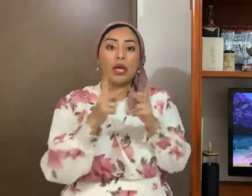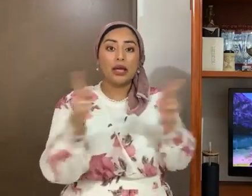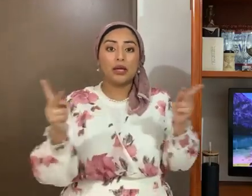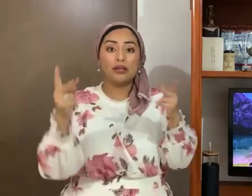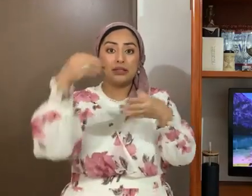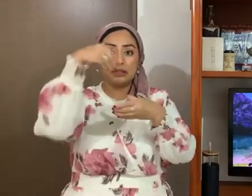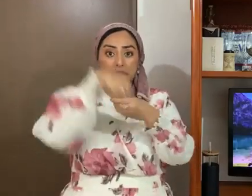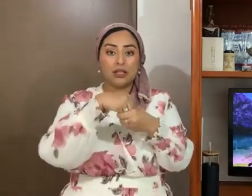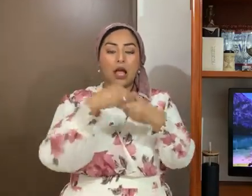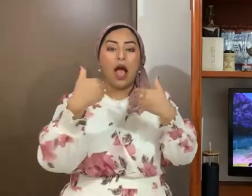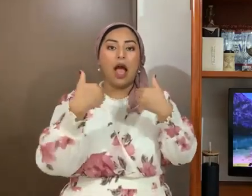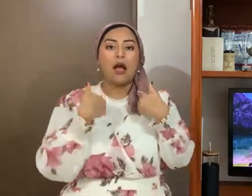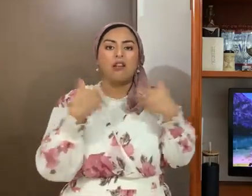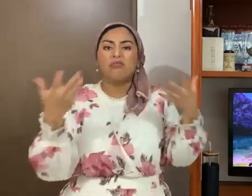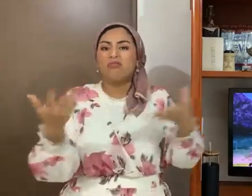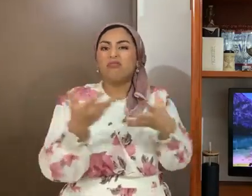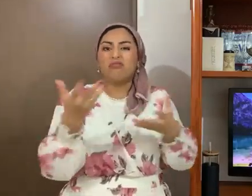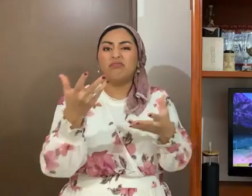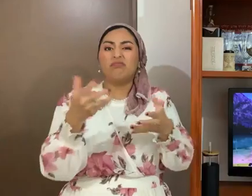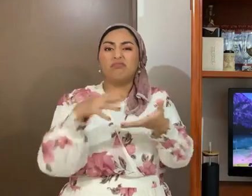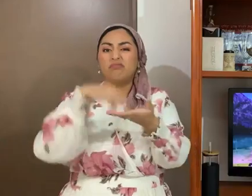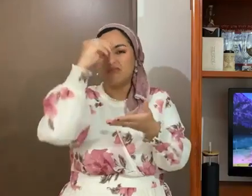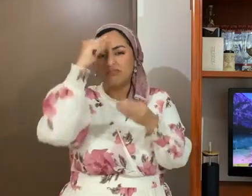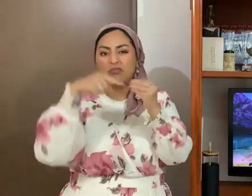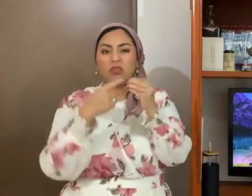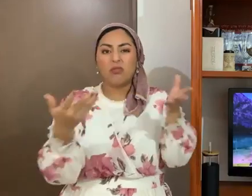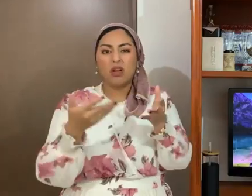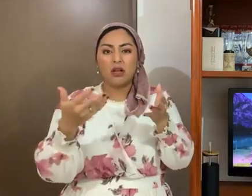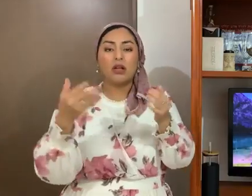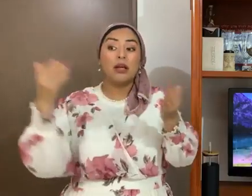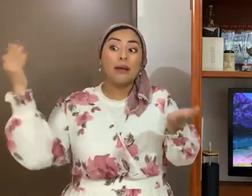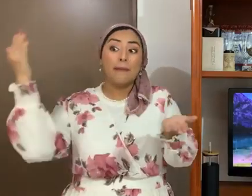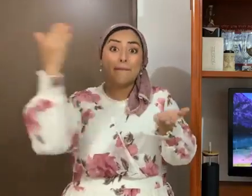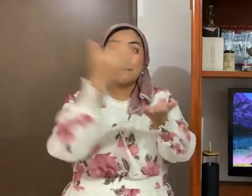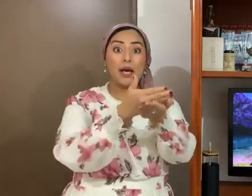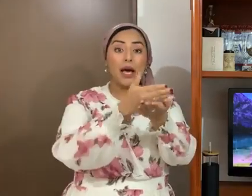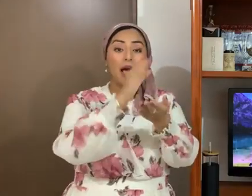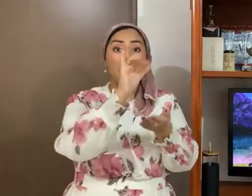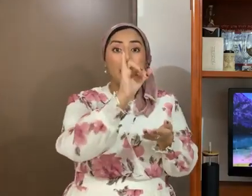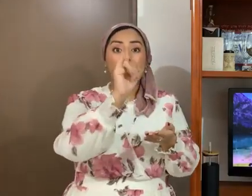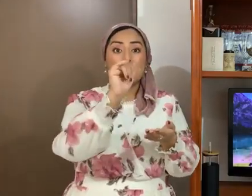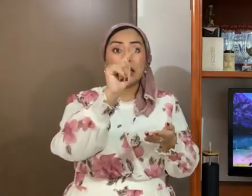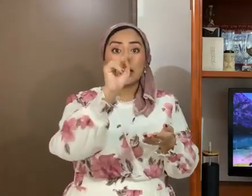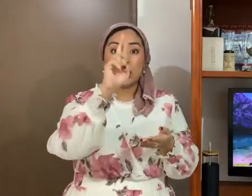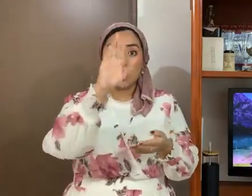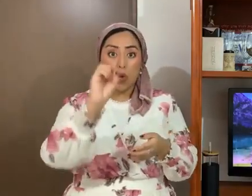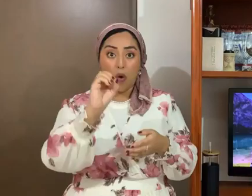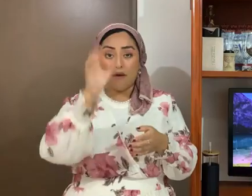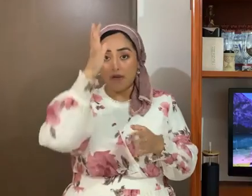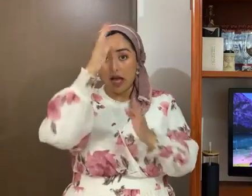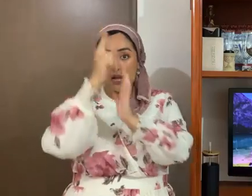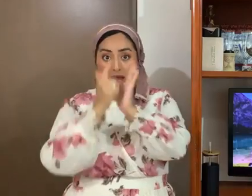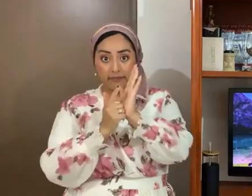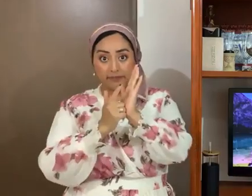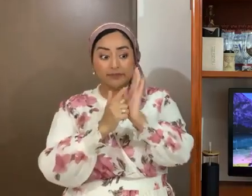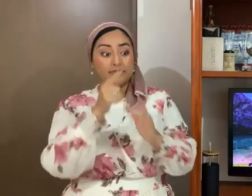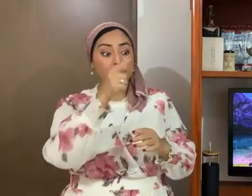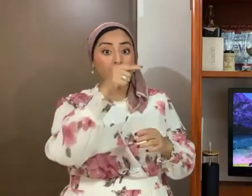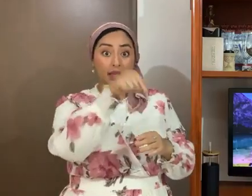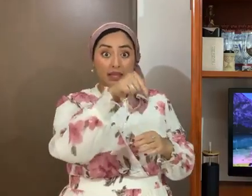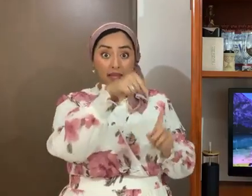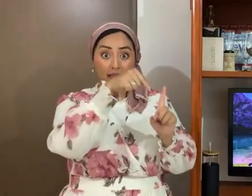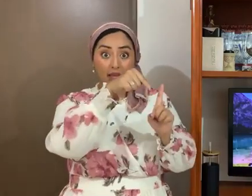se encuentran, entre otros, los siguientes puntos. La llegada de Yitro y su conversión. Bueno, ¿por qué?